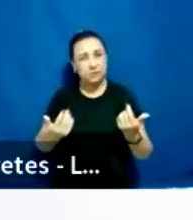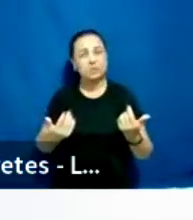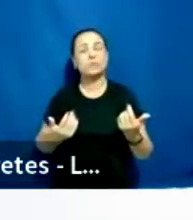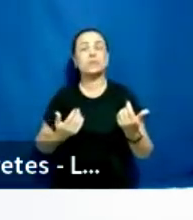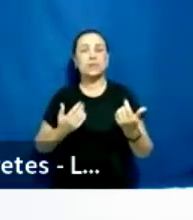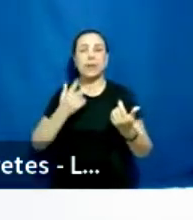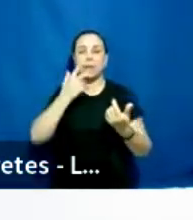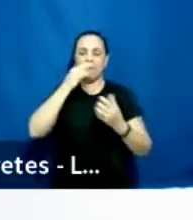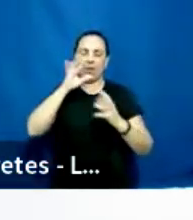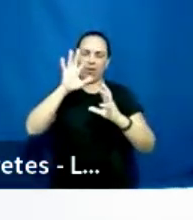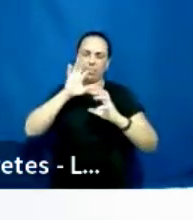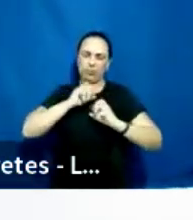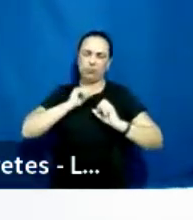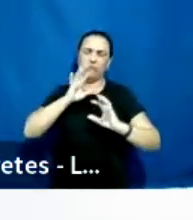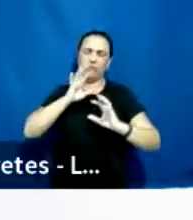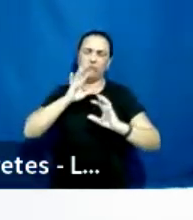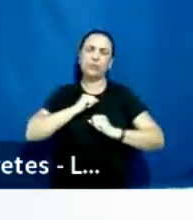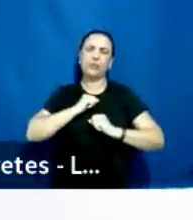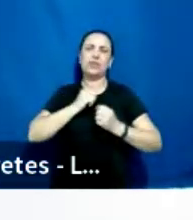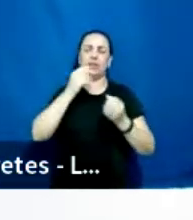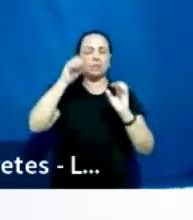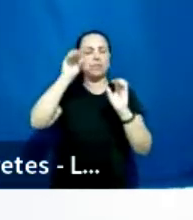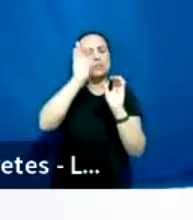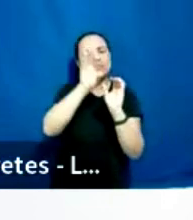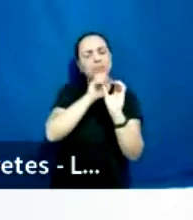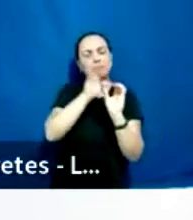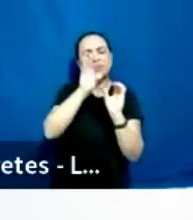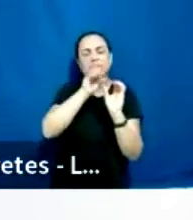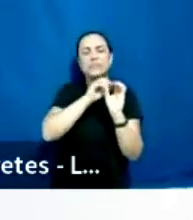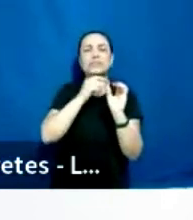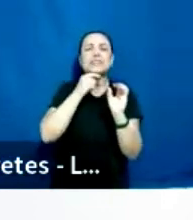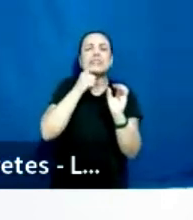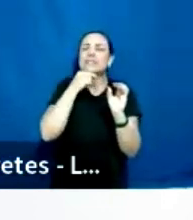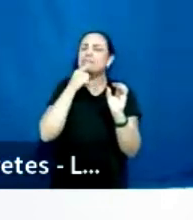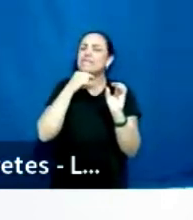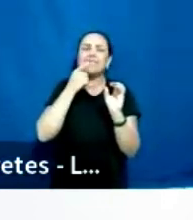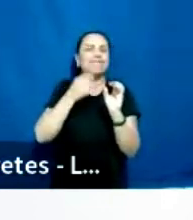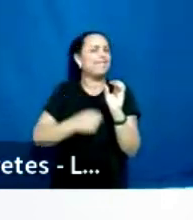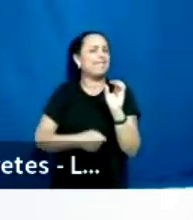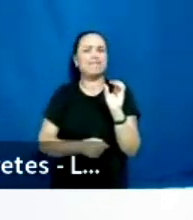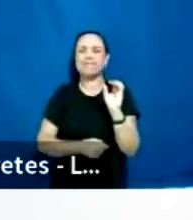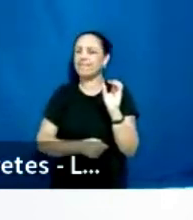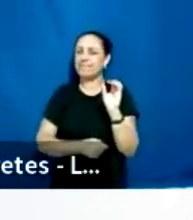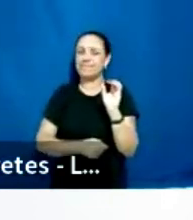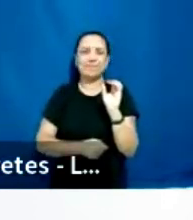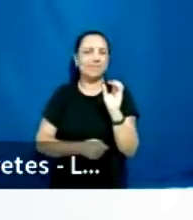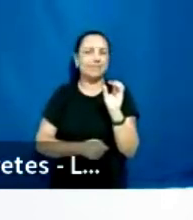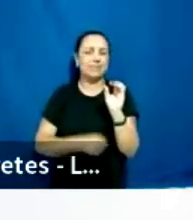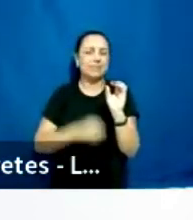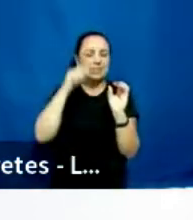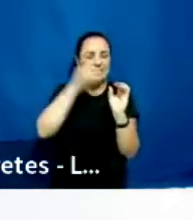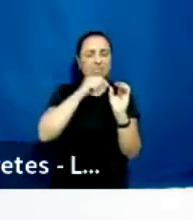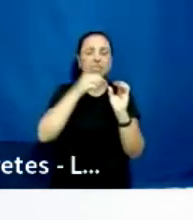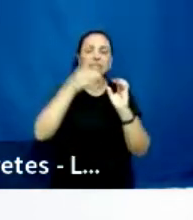Por quê? É uma água dura, cheia de clusters. E aí a célula vai ficar